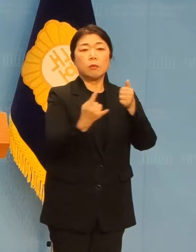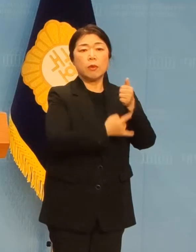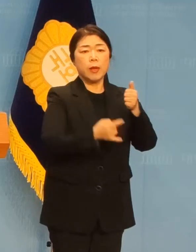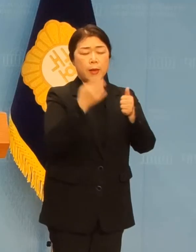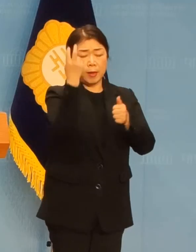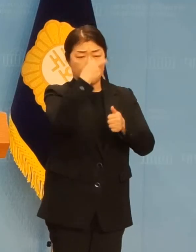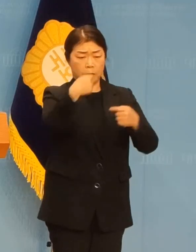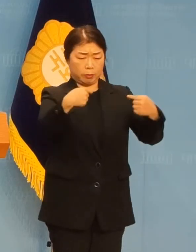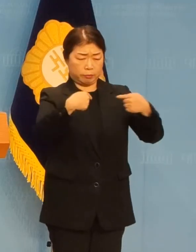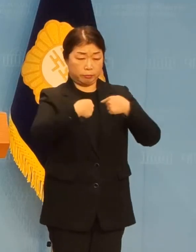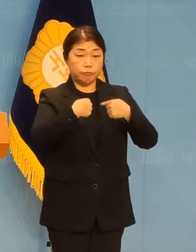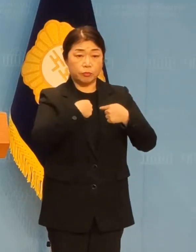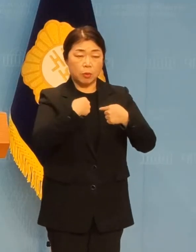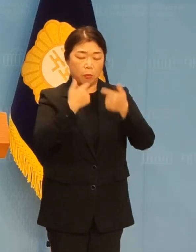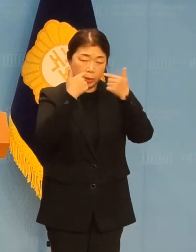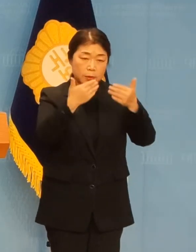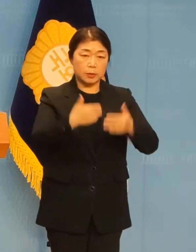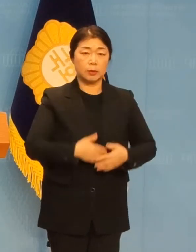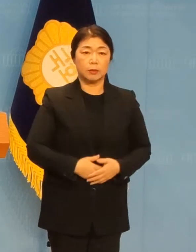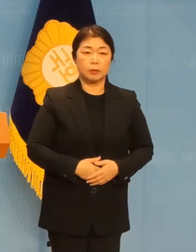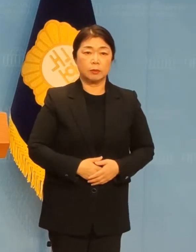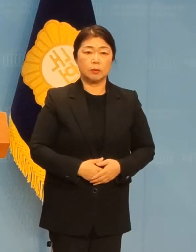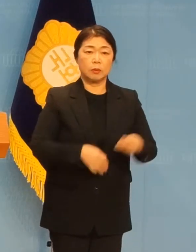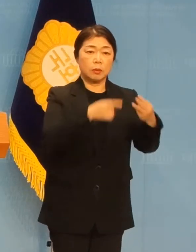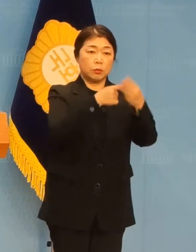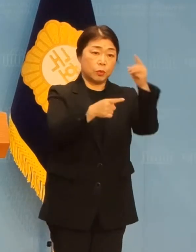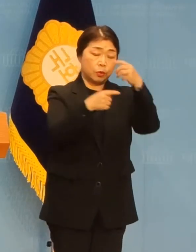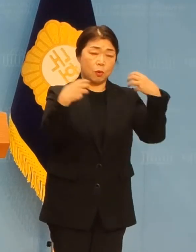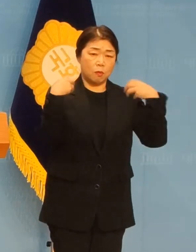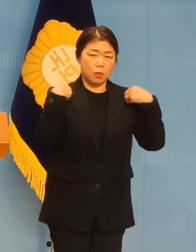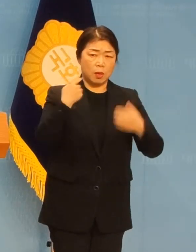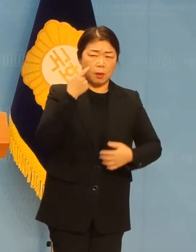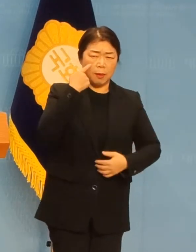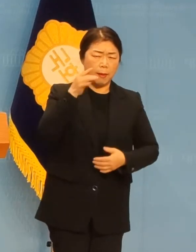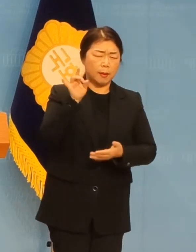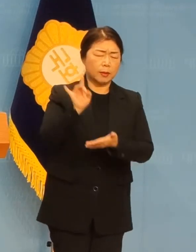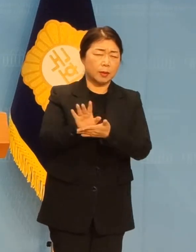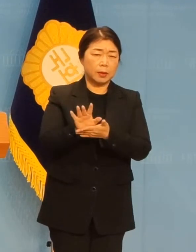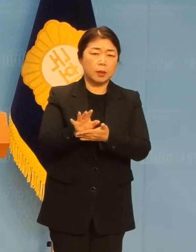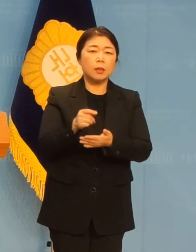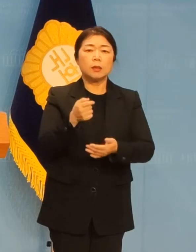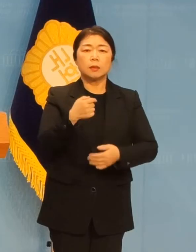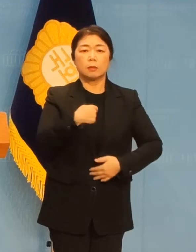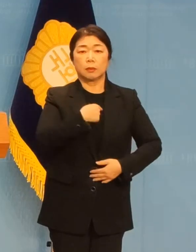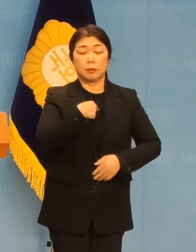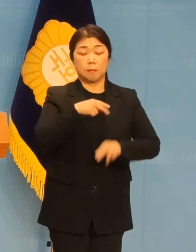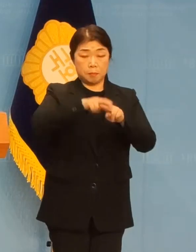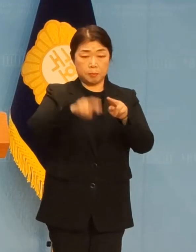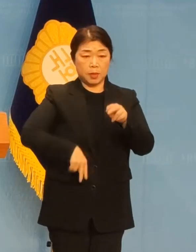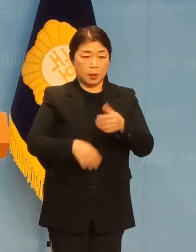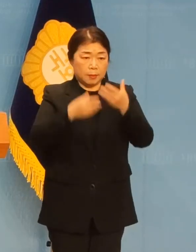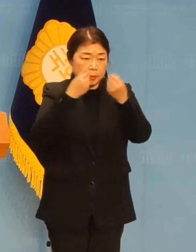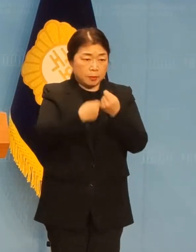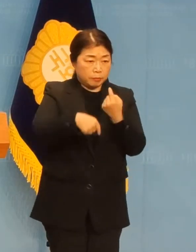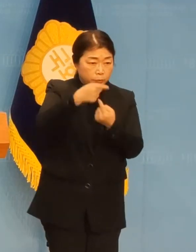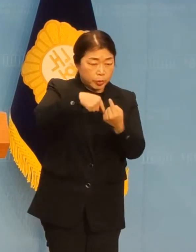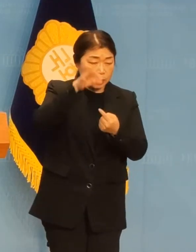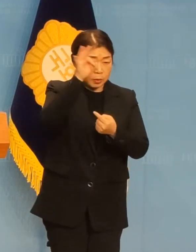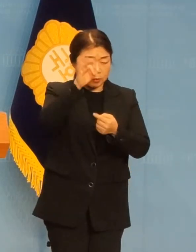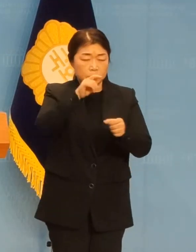너무나 명확했습니다. 윤석열 정권의 눈에 가시인 저를 사퇴시킬 명분을 찾기